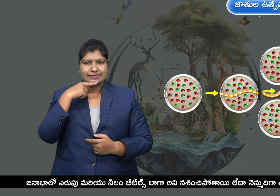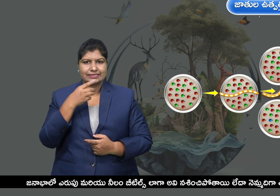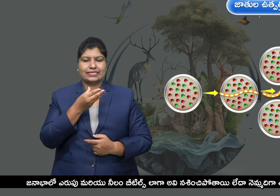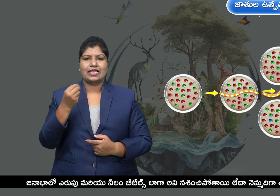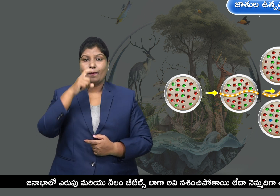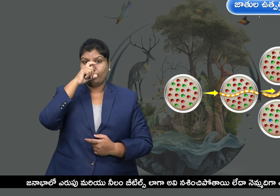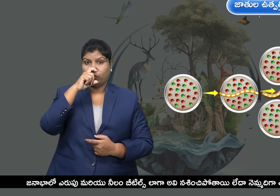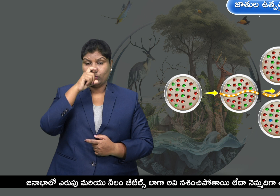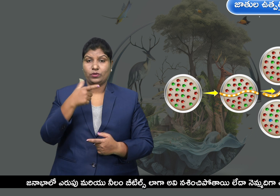తొలగించబడతాయి.